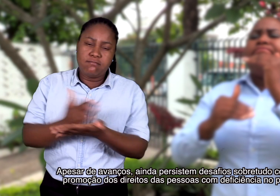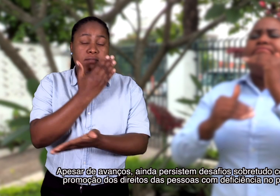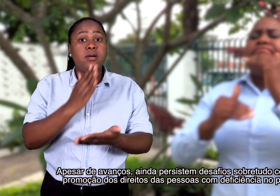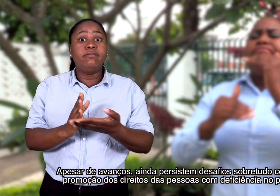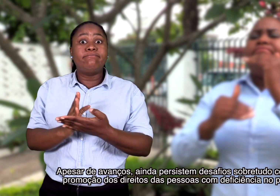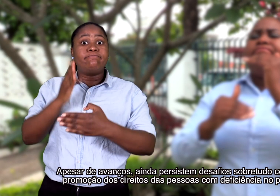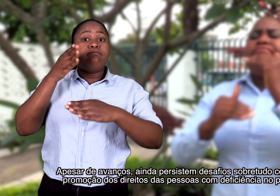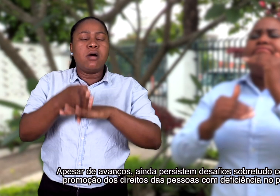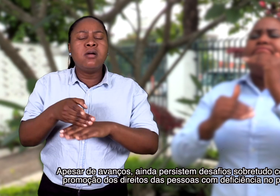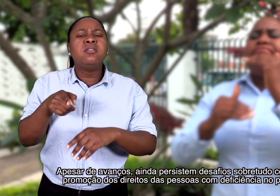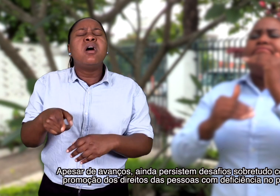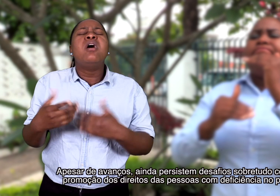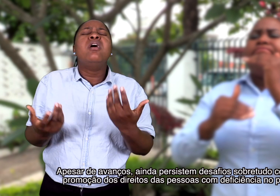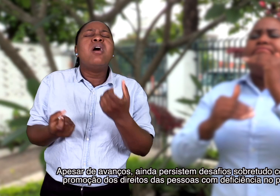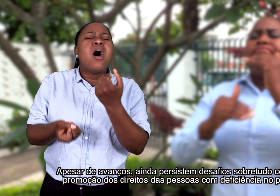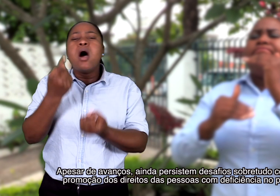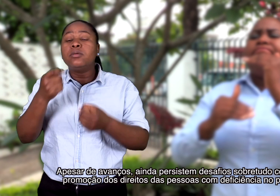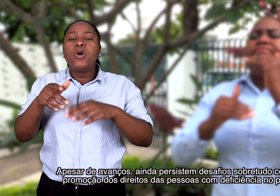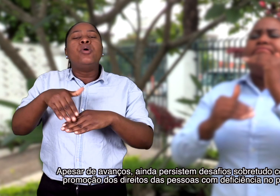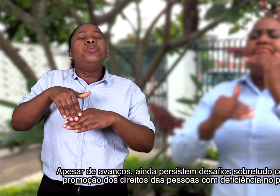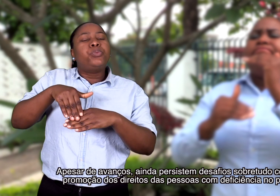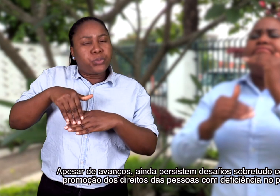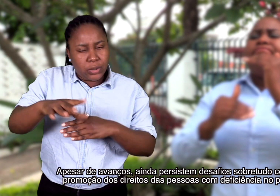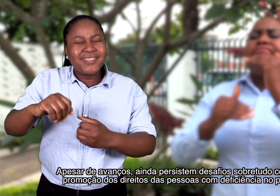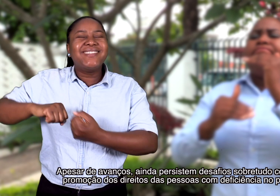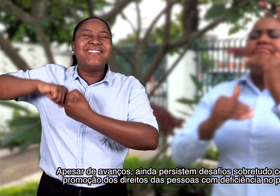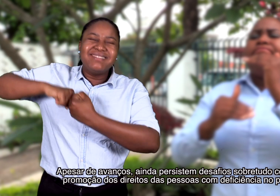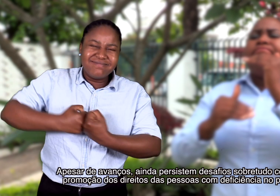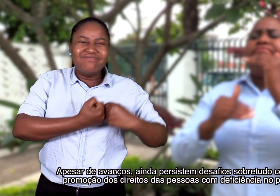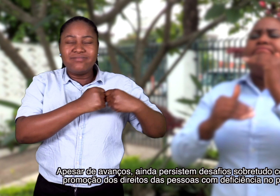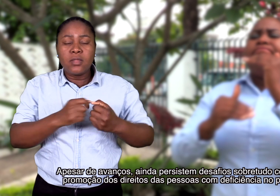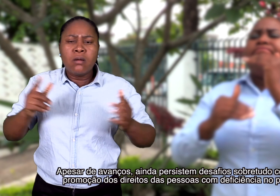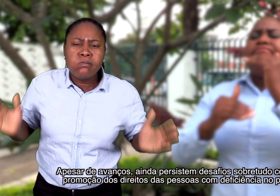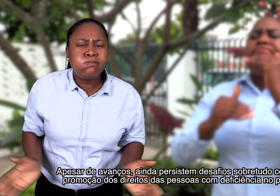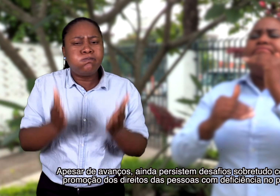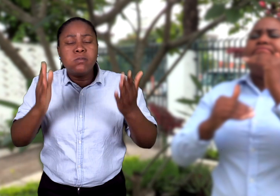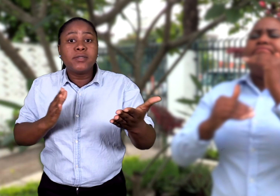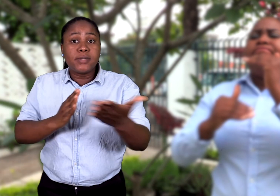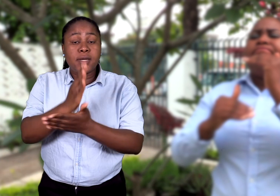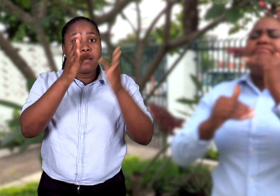persistem desafios, sobretudo com a promoção dos direitos das pessoas com deficiência no país.